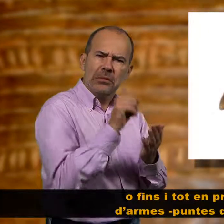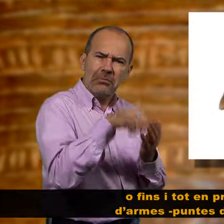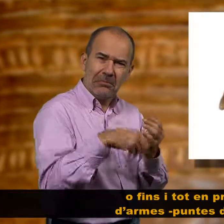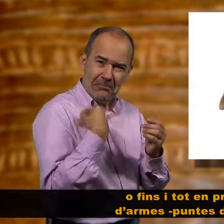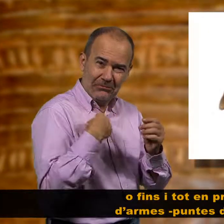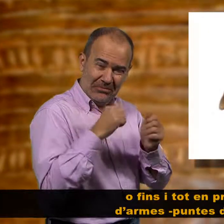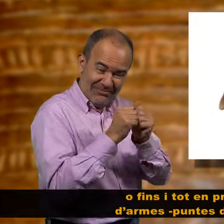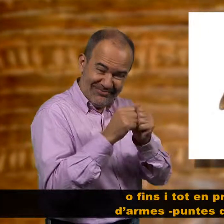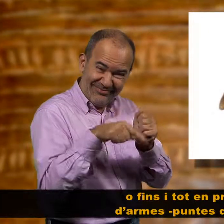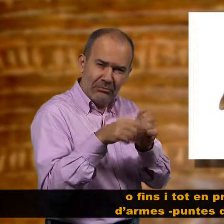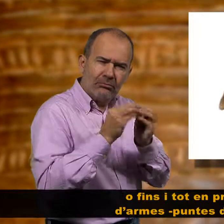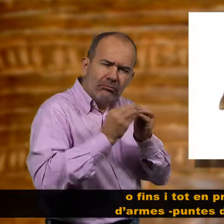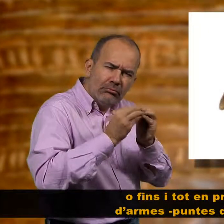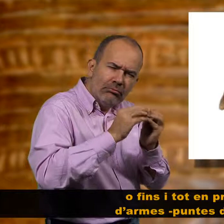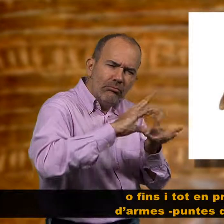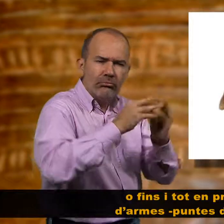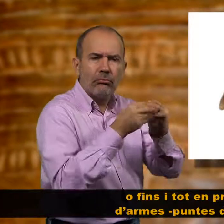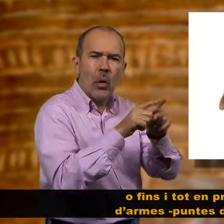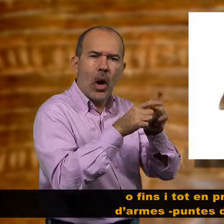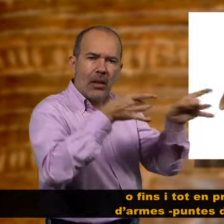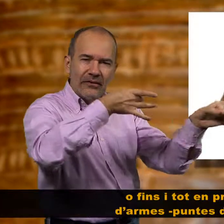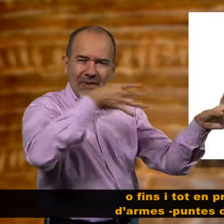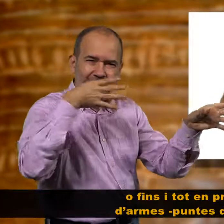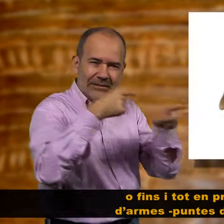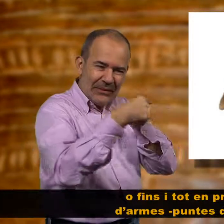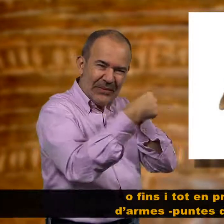O fins i tot amb projectils d'armes, puntes de fletxa.